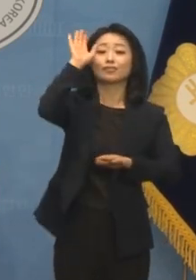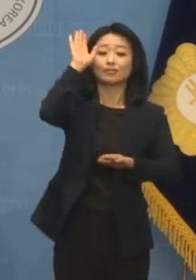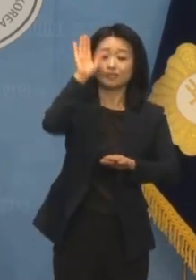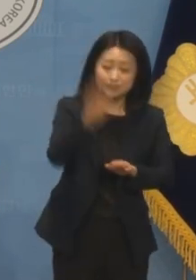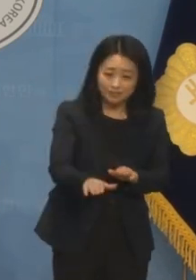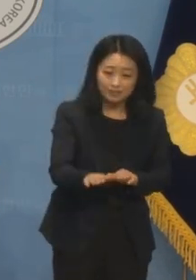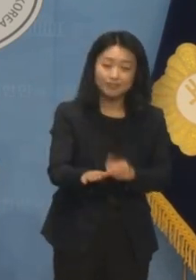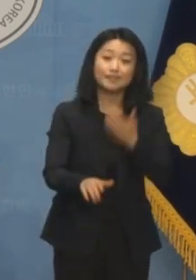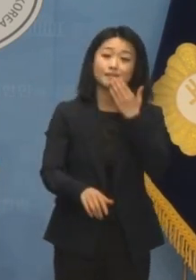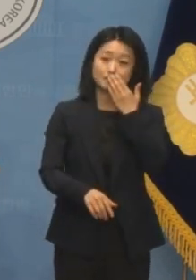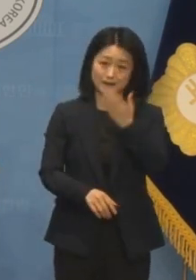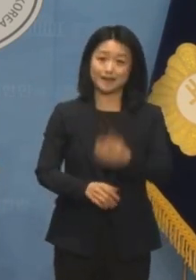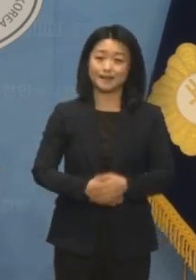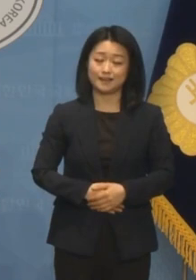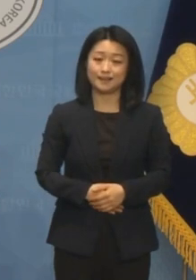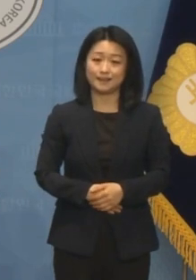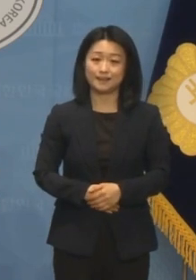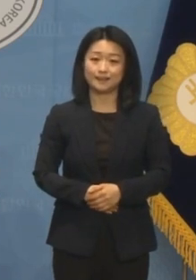될 것이라고 생각합니다.